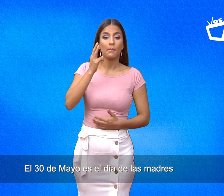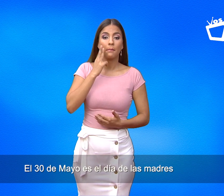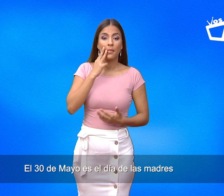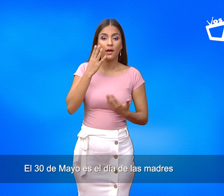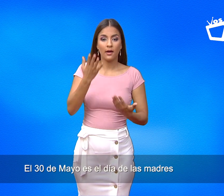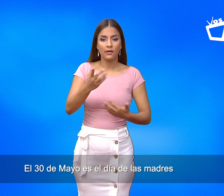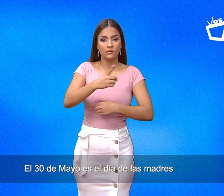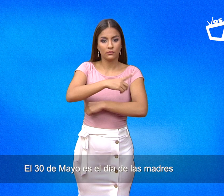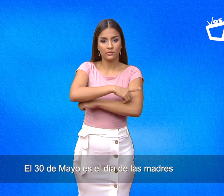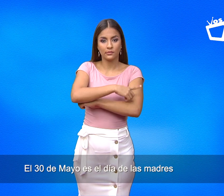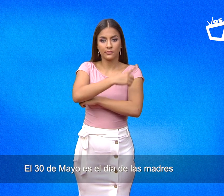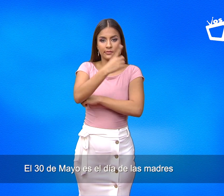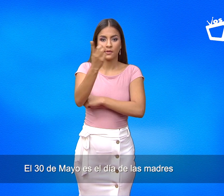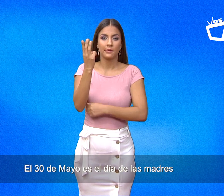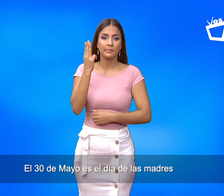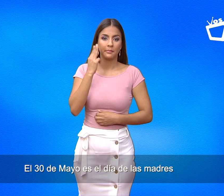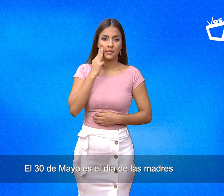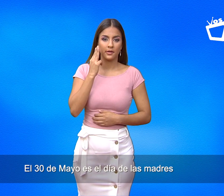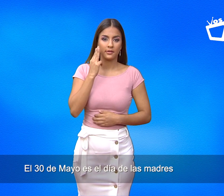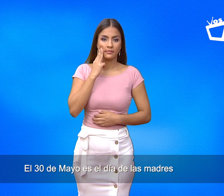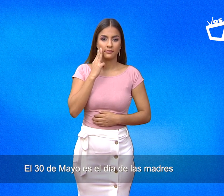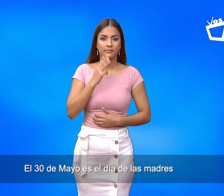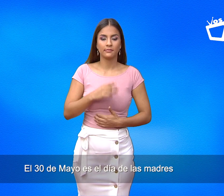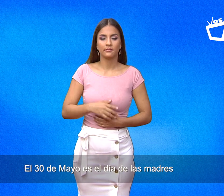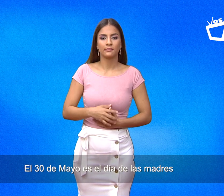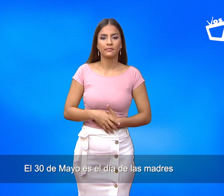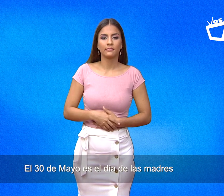el 30 de mayo es el día de las madres